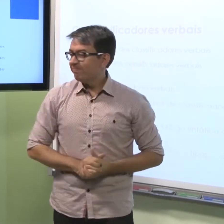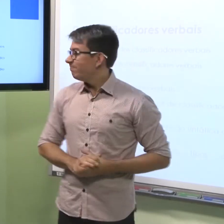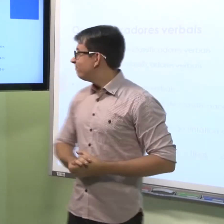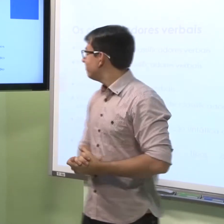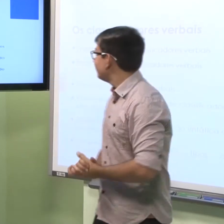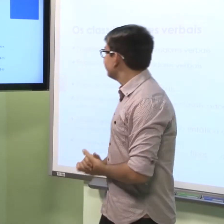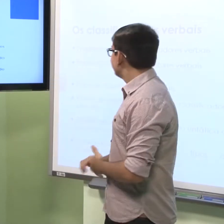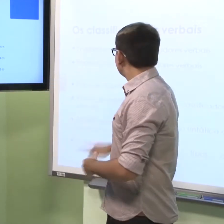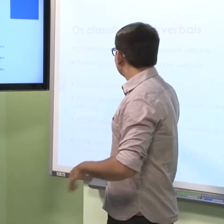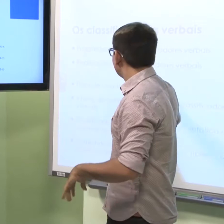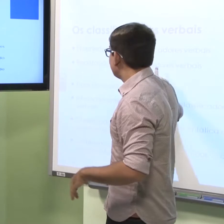bom?